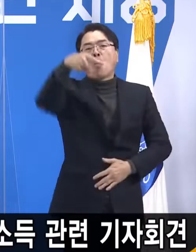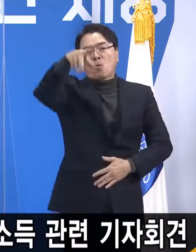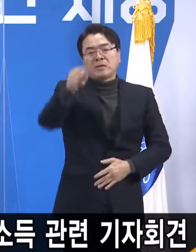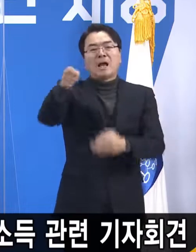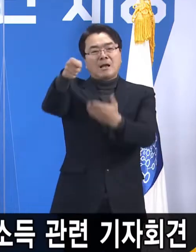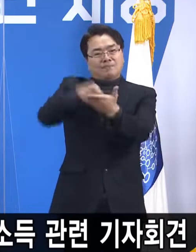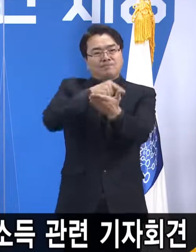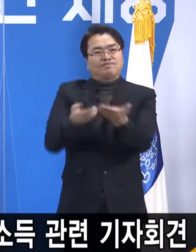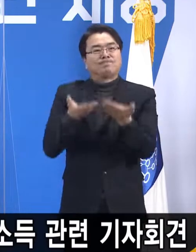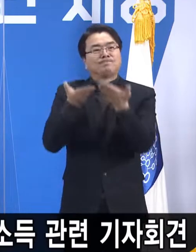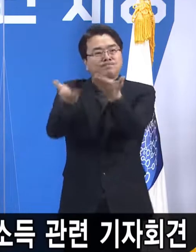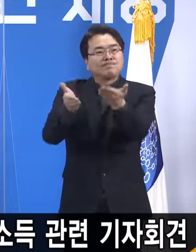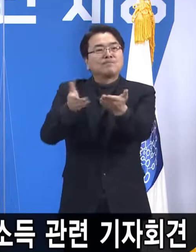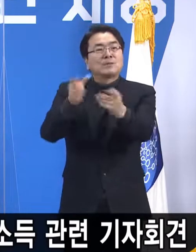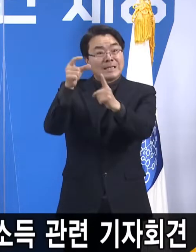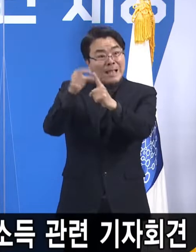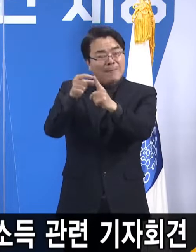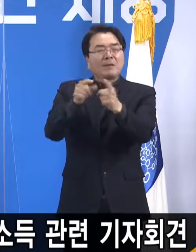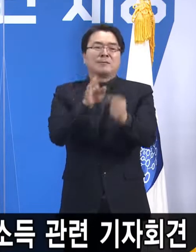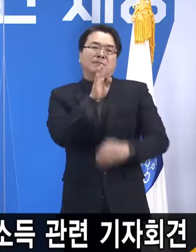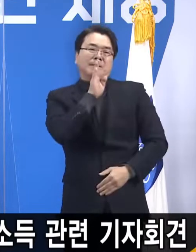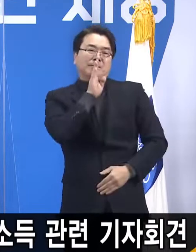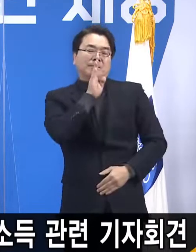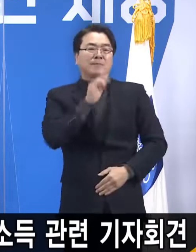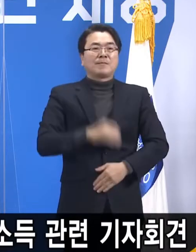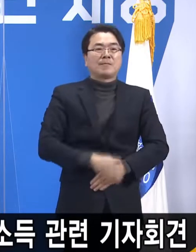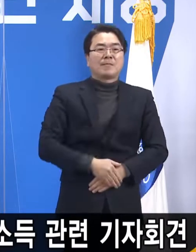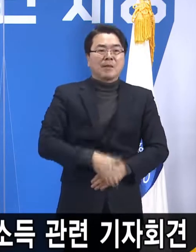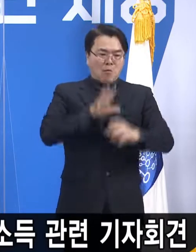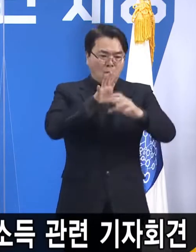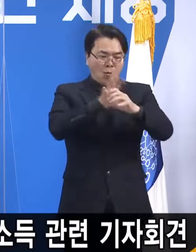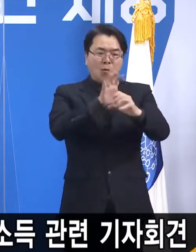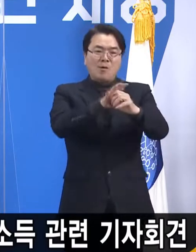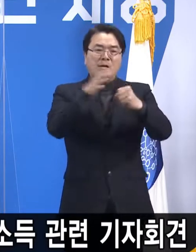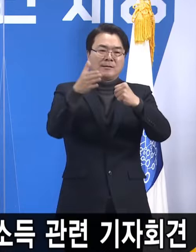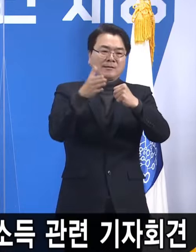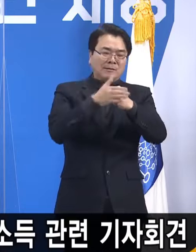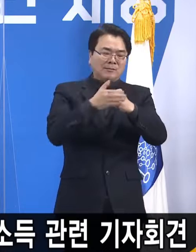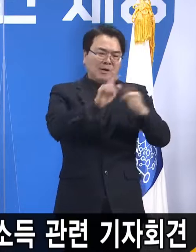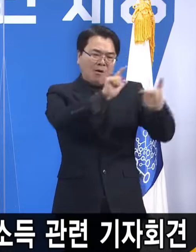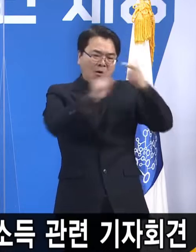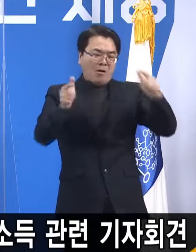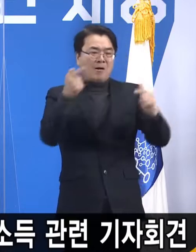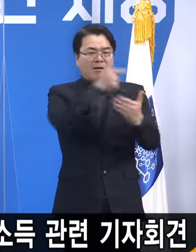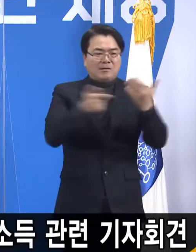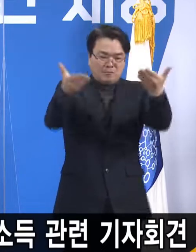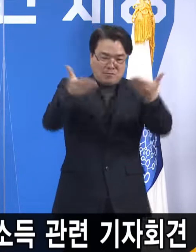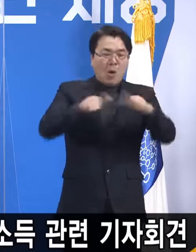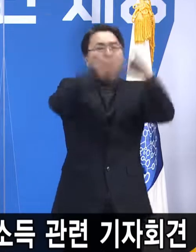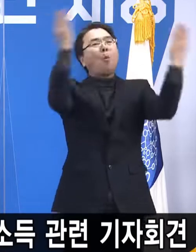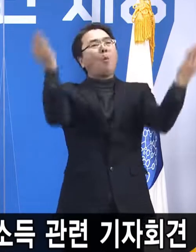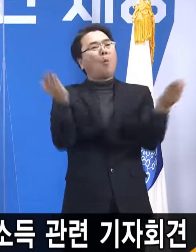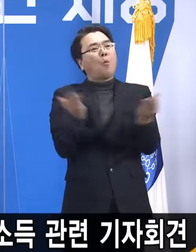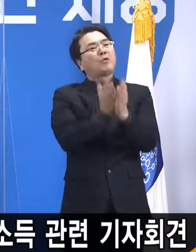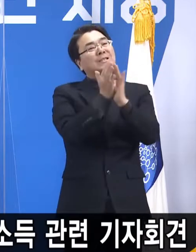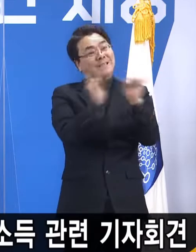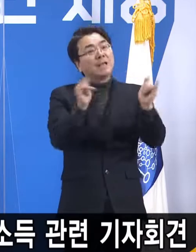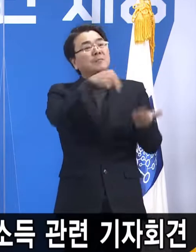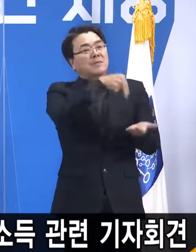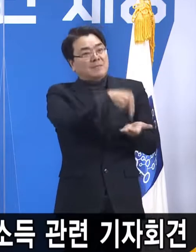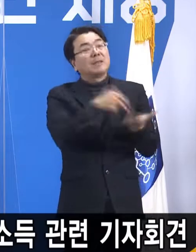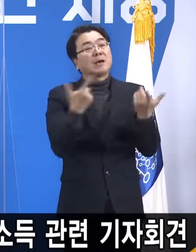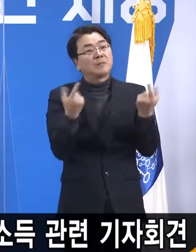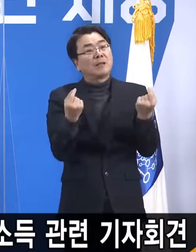것이 맞습니다. 코로나19로 인한 광범위한 피해는 모든 국민이 입었습니다. 그런데